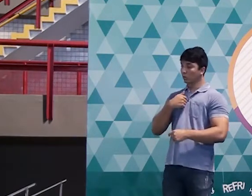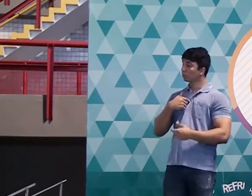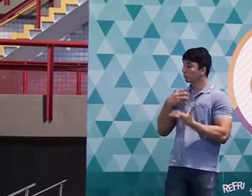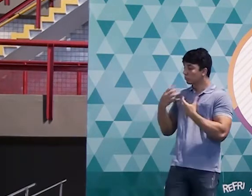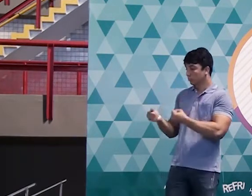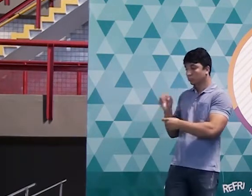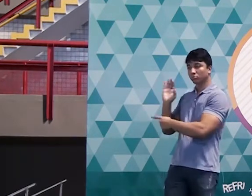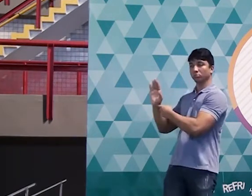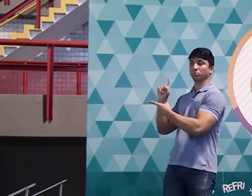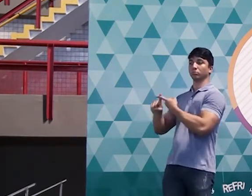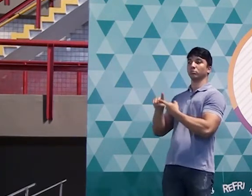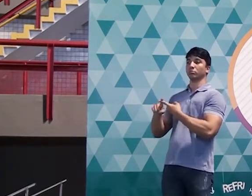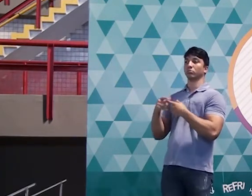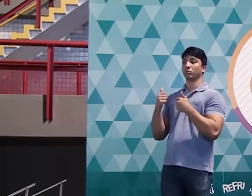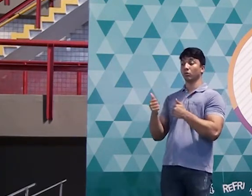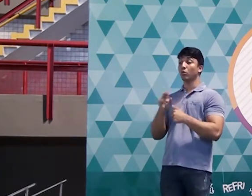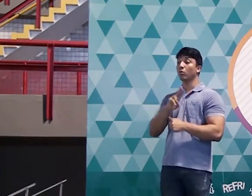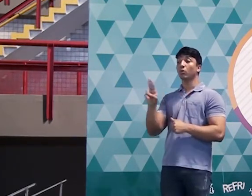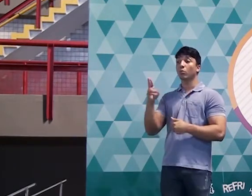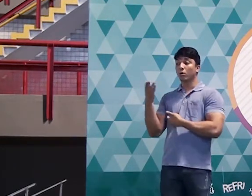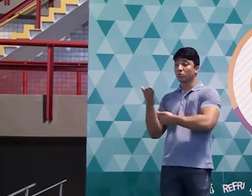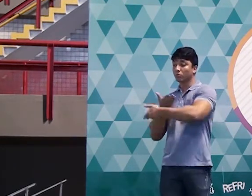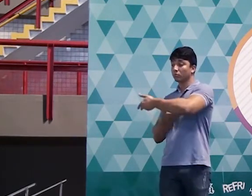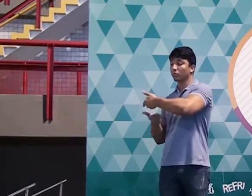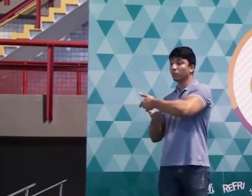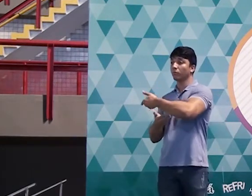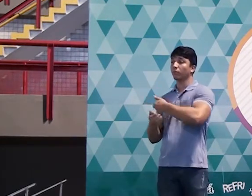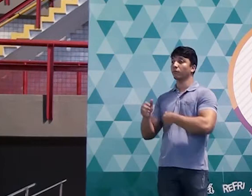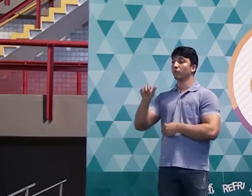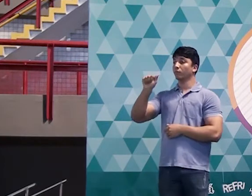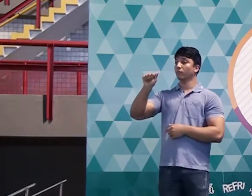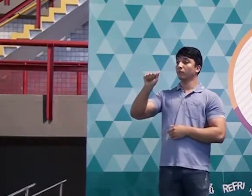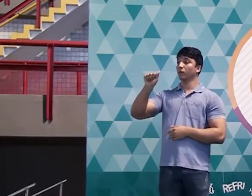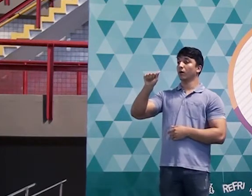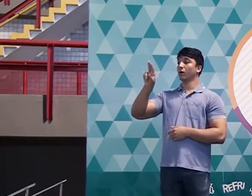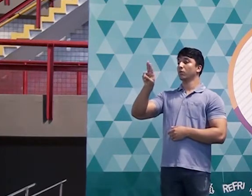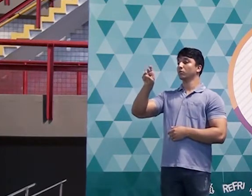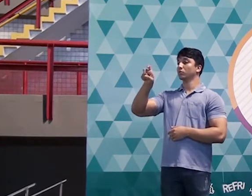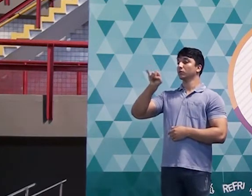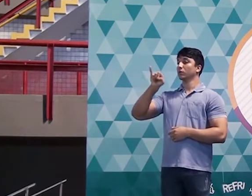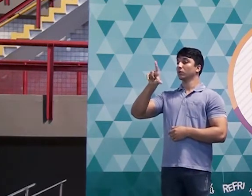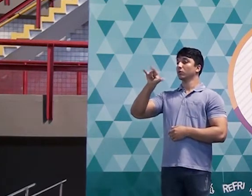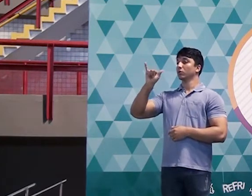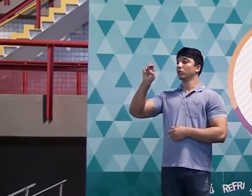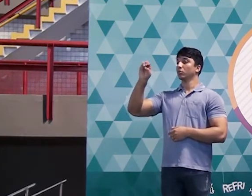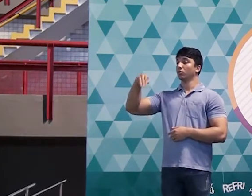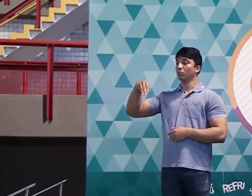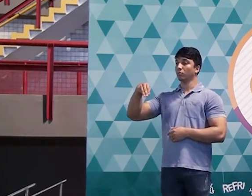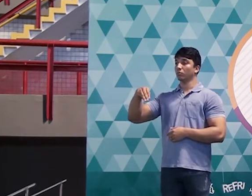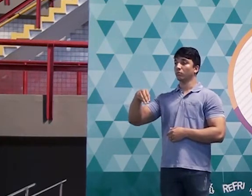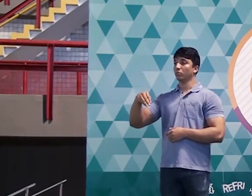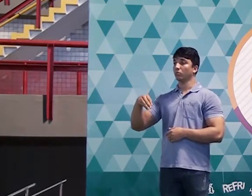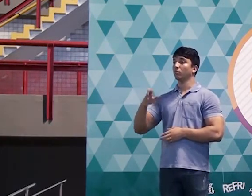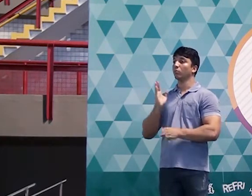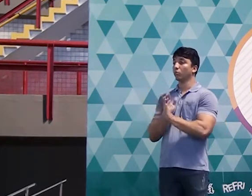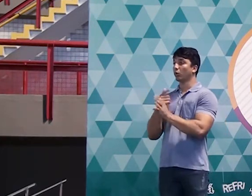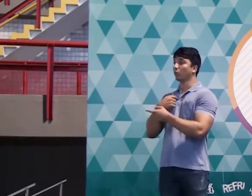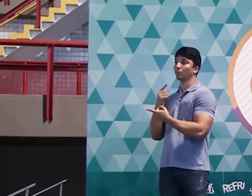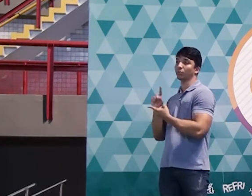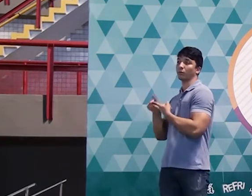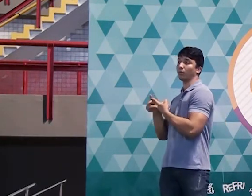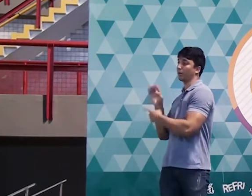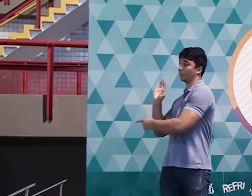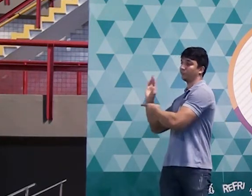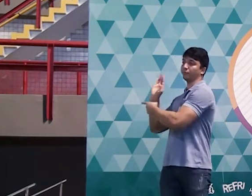comprometo a lhe ajudar. Olha o nome disso, super difícil, auxilium, porque eu vou prometer auxílio para